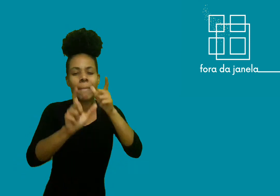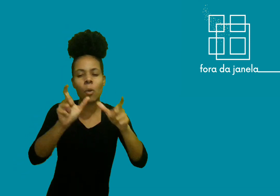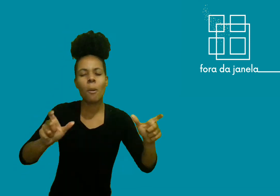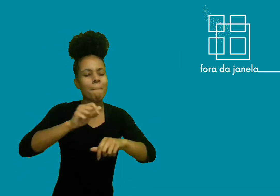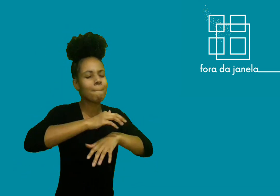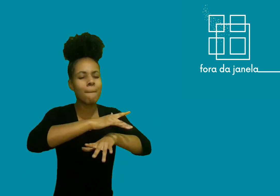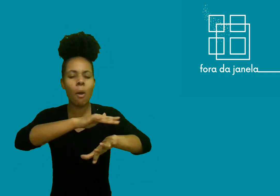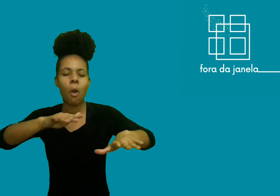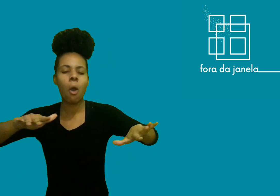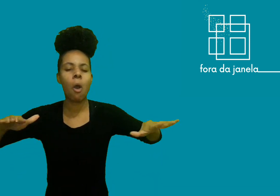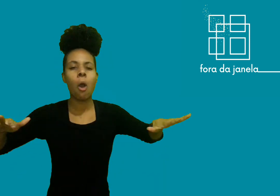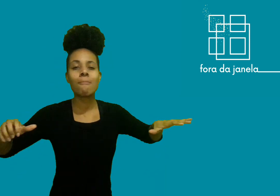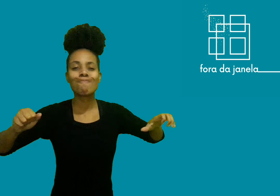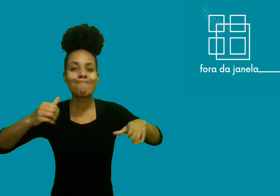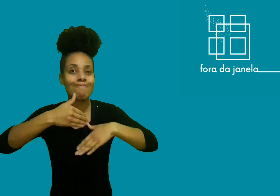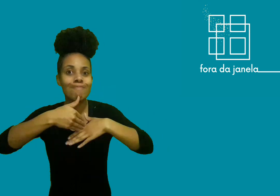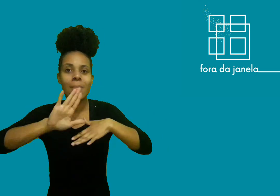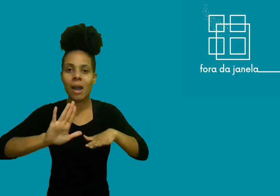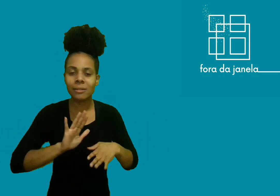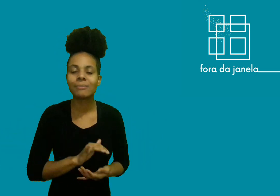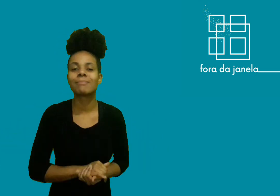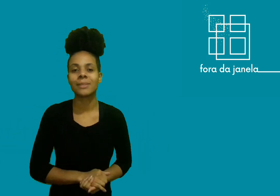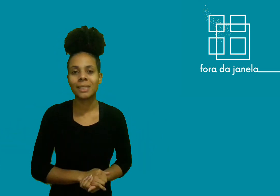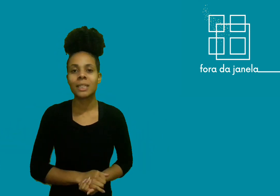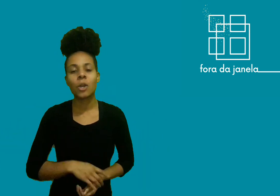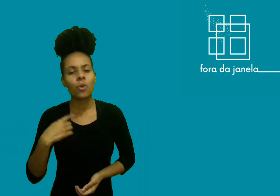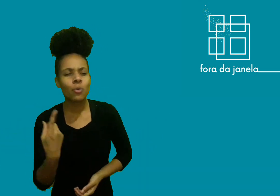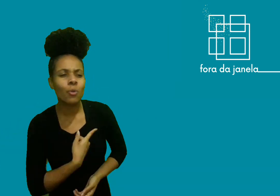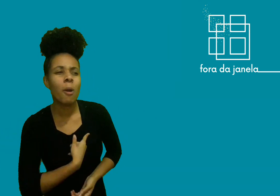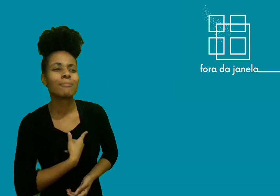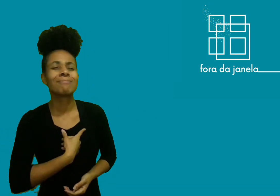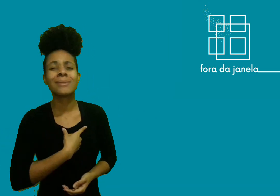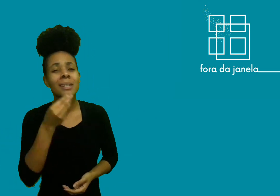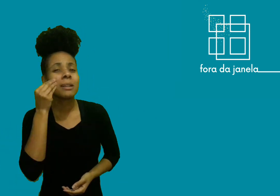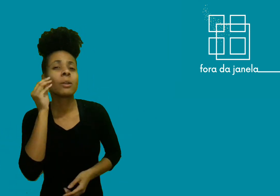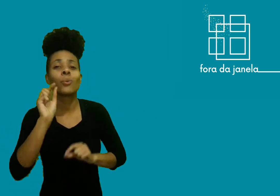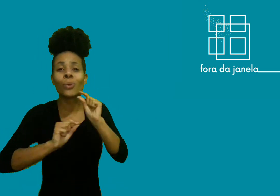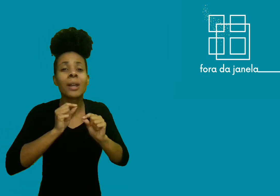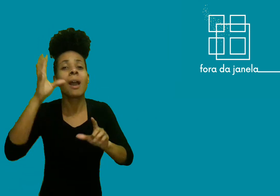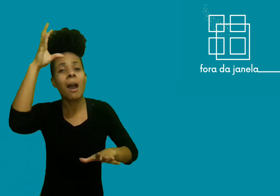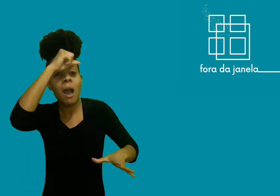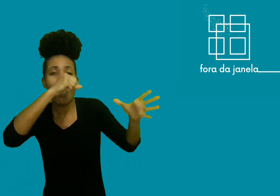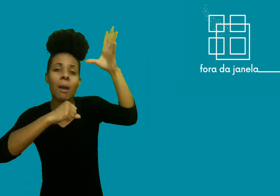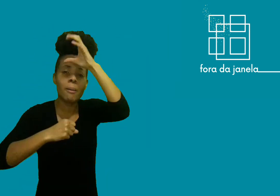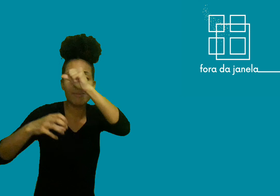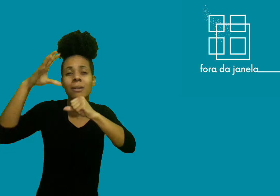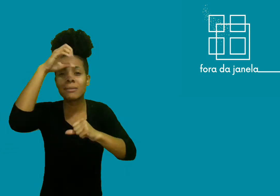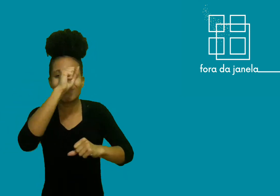leiga nos assuntos, mas a gente está sempre tentando entender e aprender mais um pouco. Então a gente está aqui sempre para aprender. E que venham,